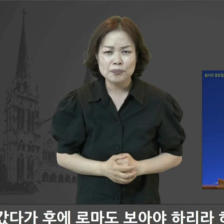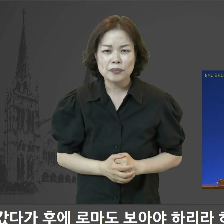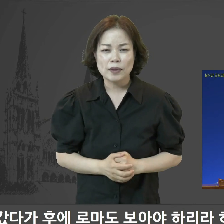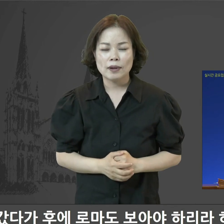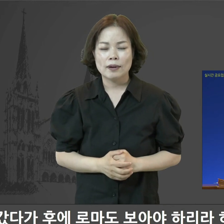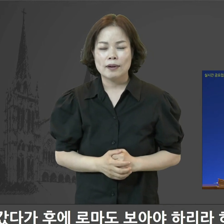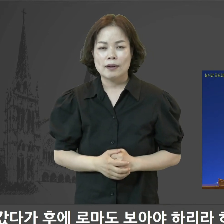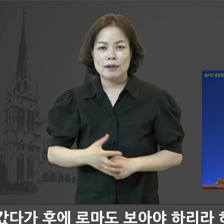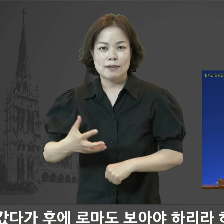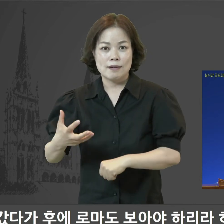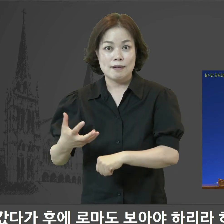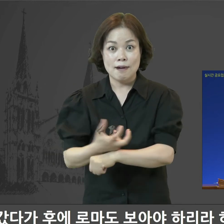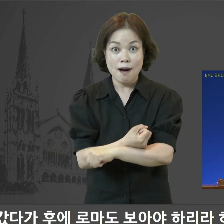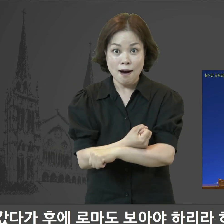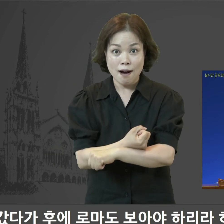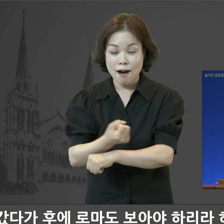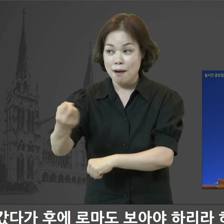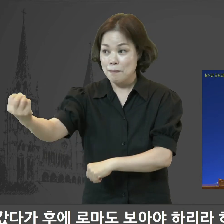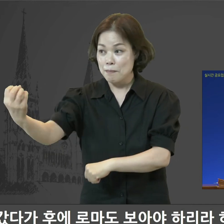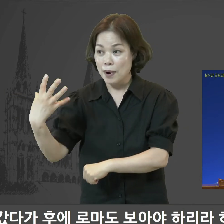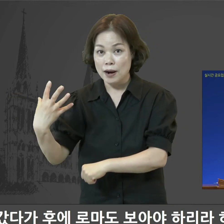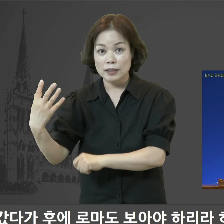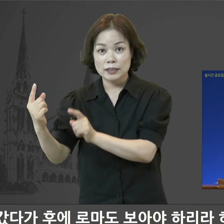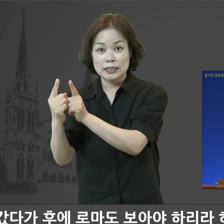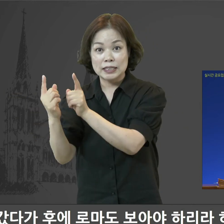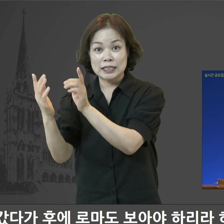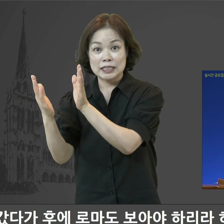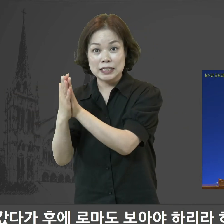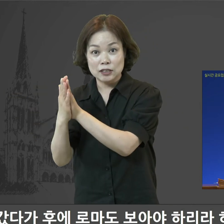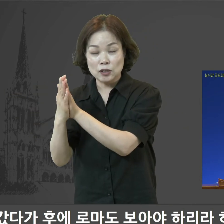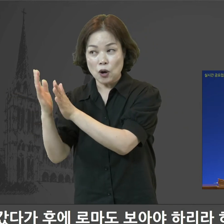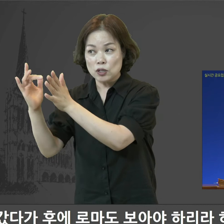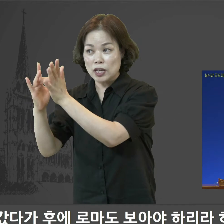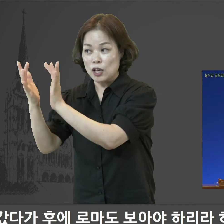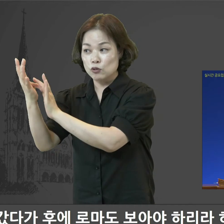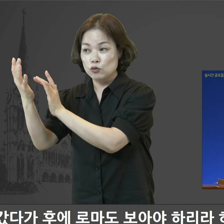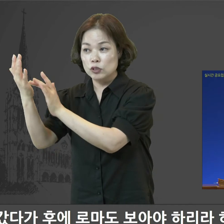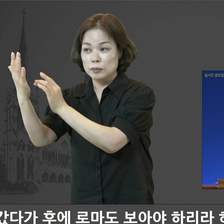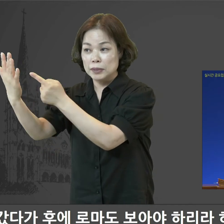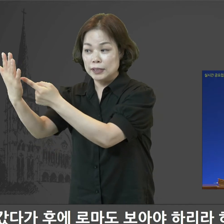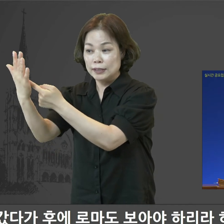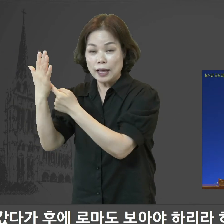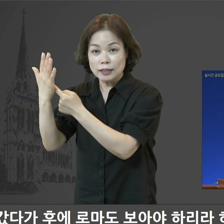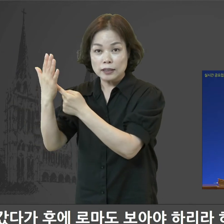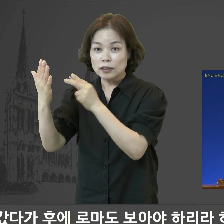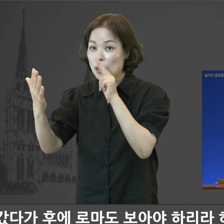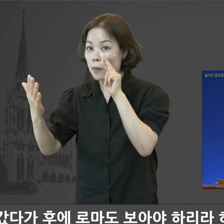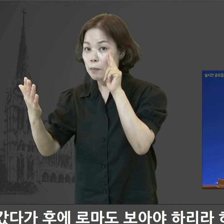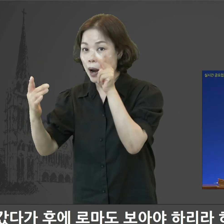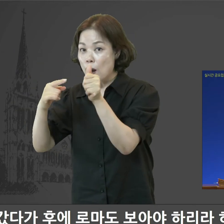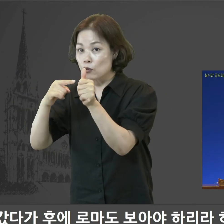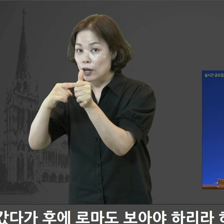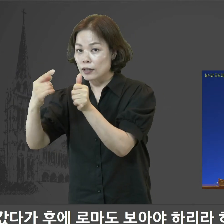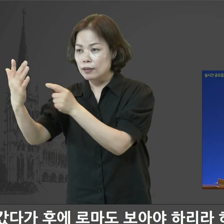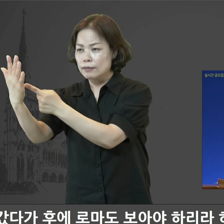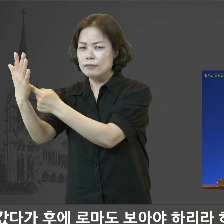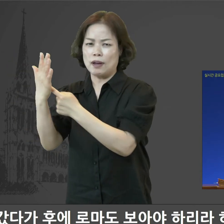얼마나 강렬했으면 직접 예수님이 그에게 말씀해 주시는 그 장면을